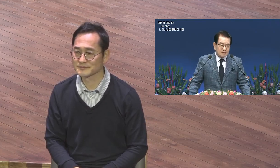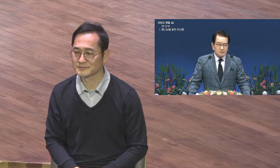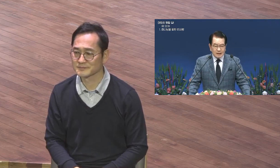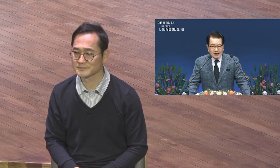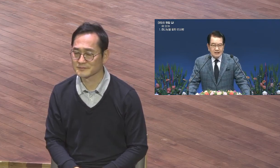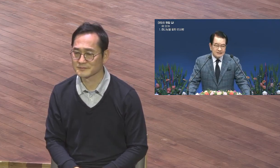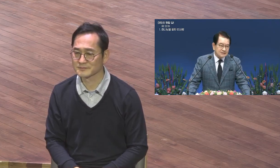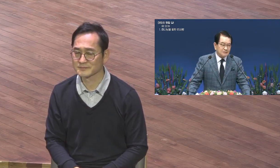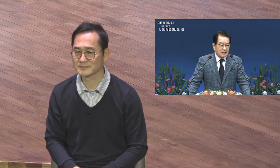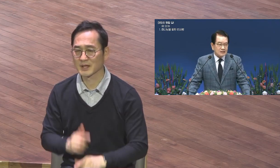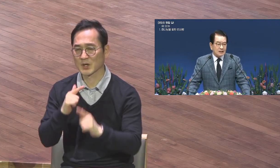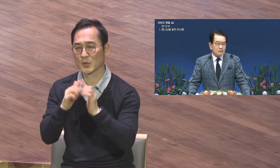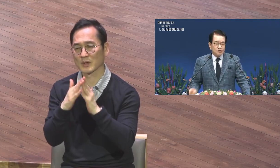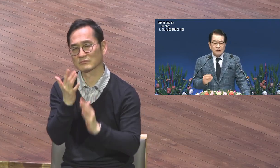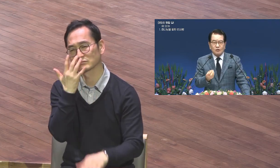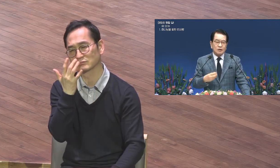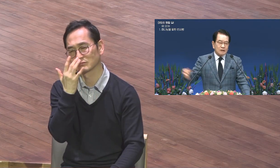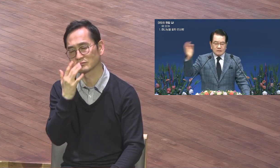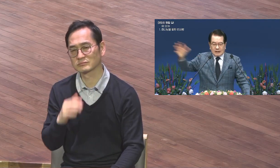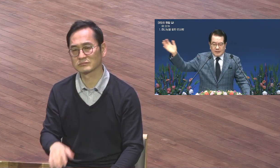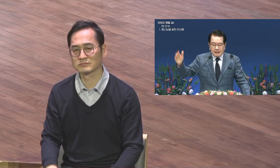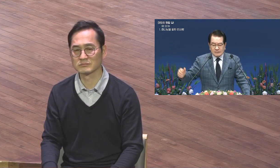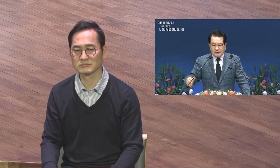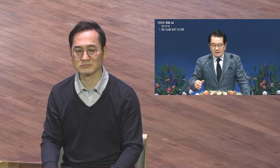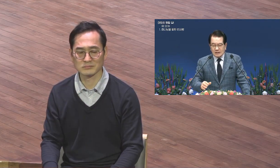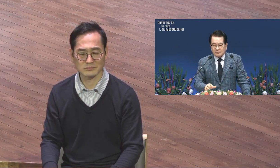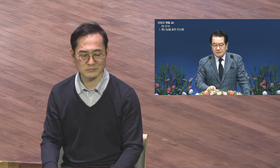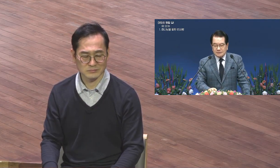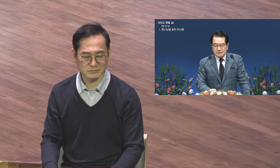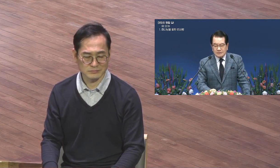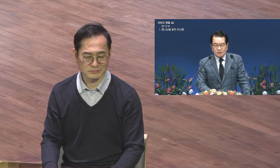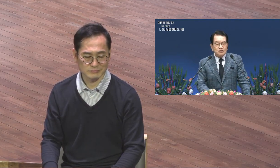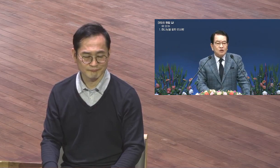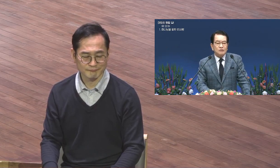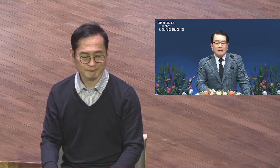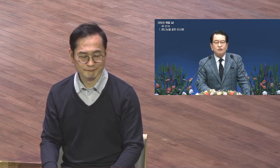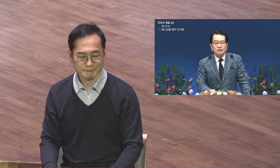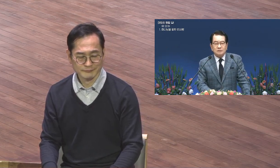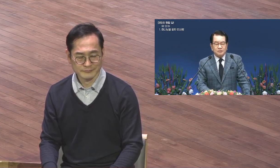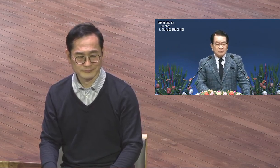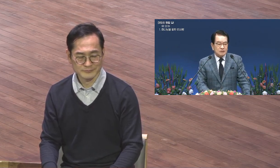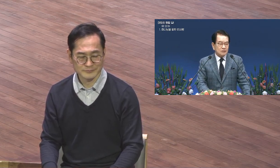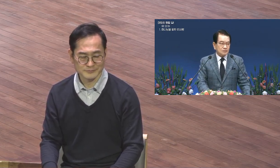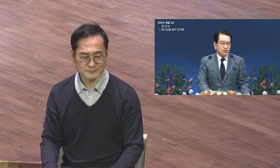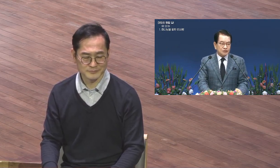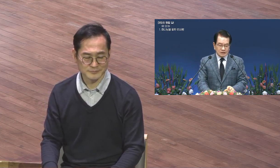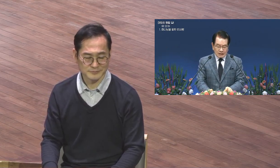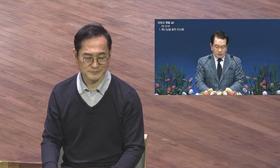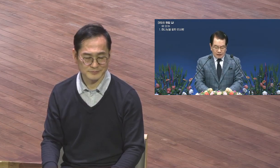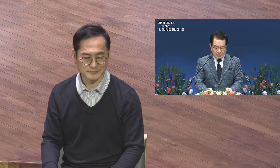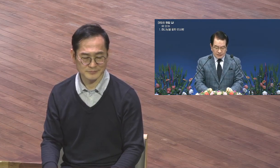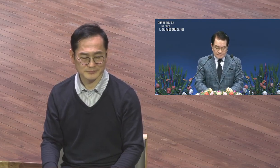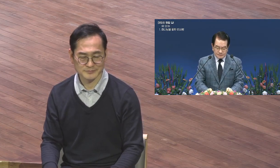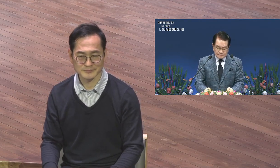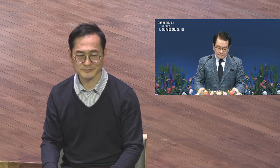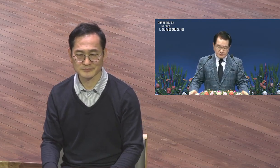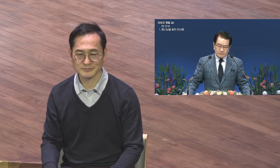은혜 받으면 뭐 하는 거지 막 하다 문제 오면 다 박살나버려. 문제 오면 다 무너져버려. 보색 다